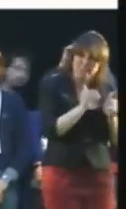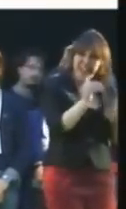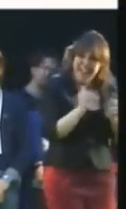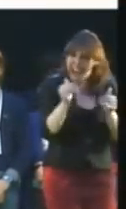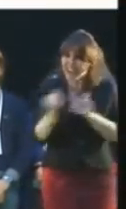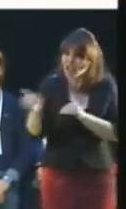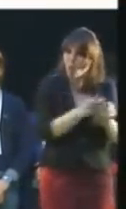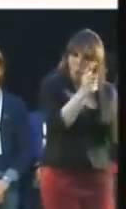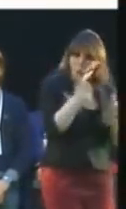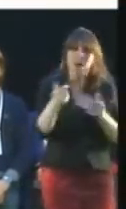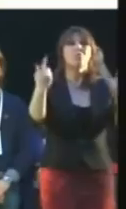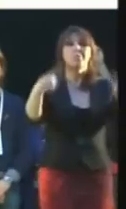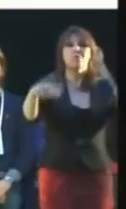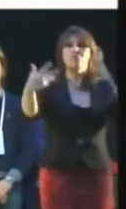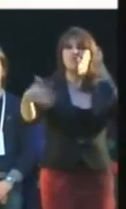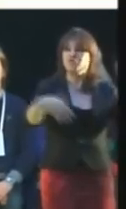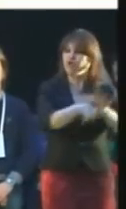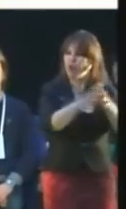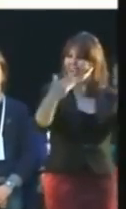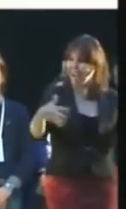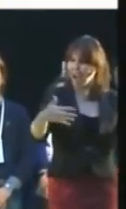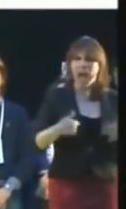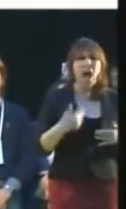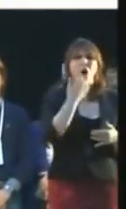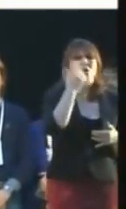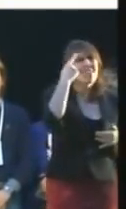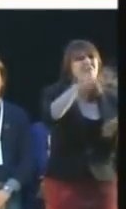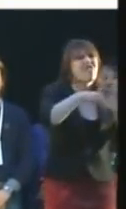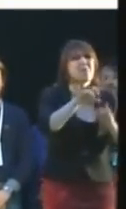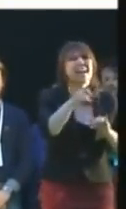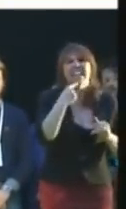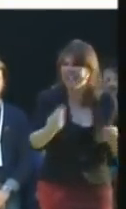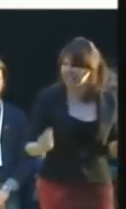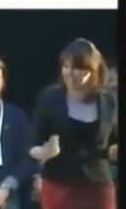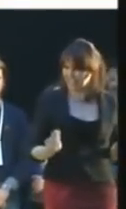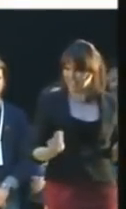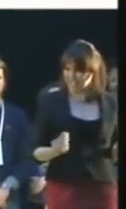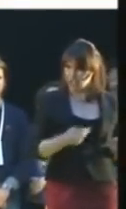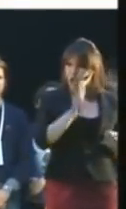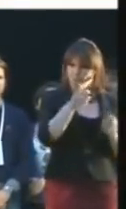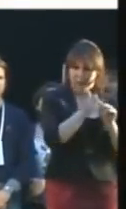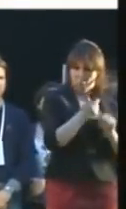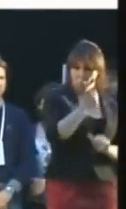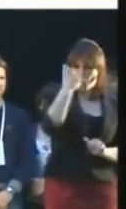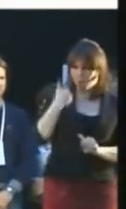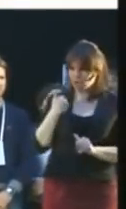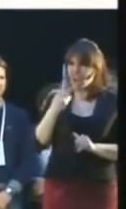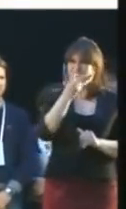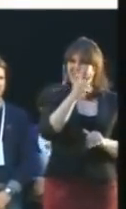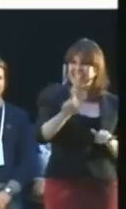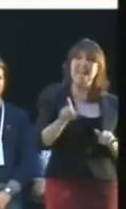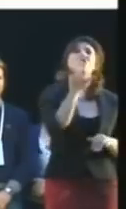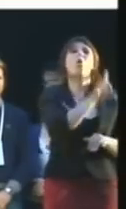55 miliardi, e sta già avvenendo. E allora chi ha firmato questo? 2011, 27 di